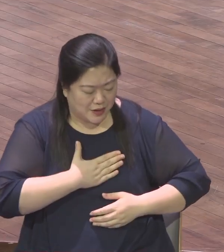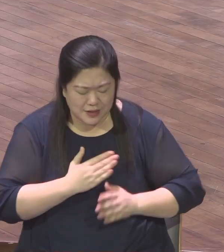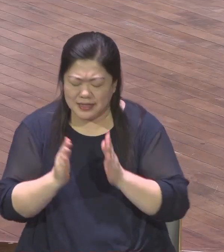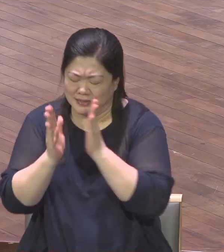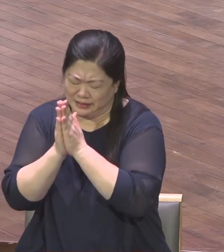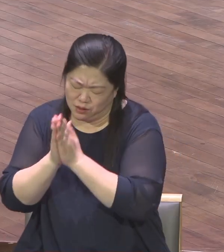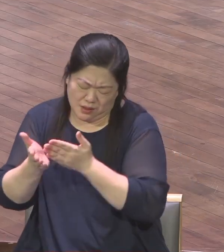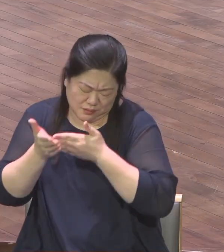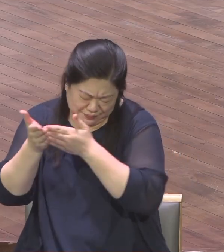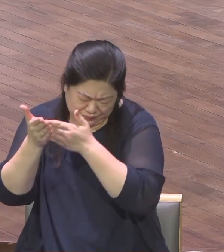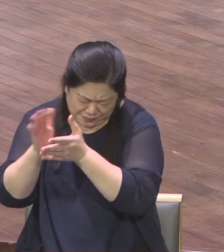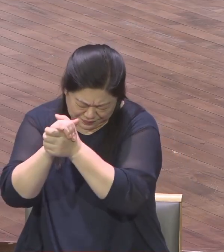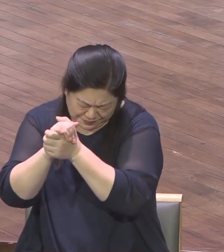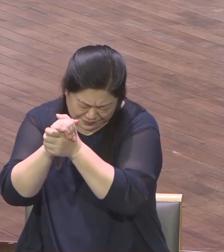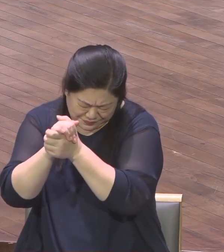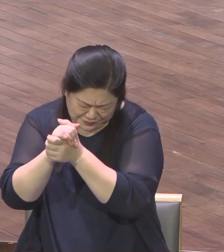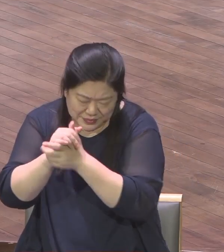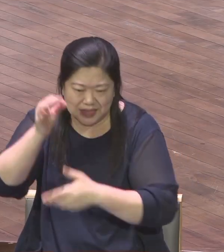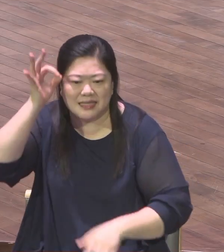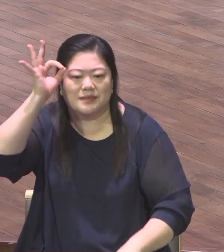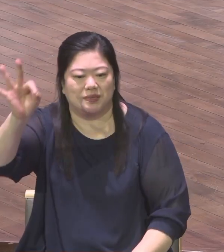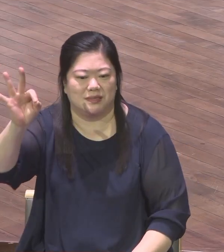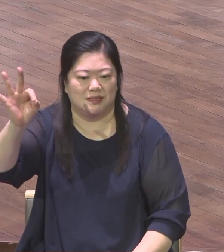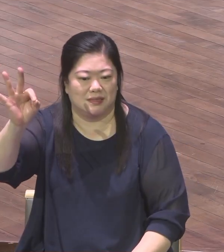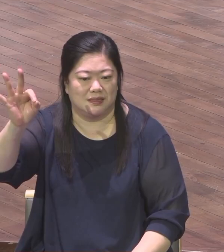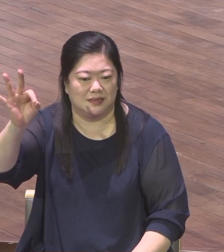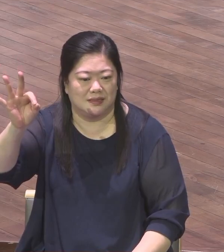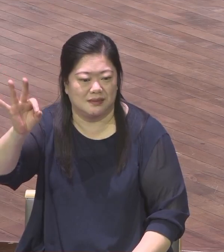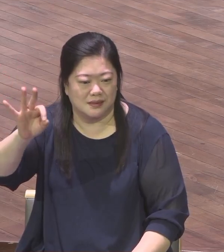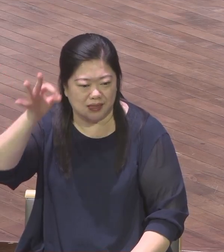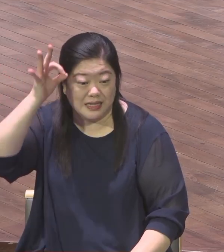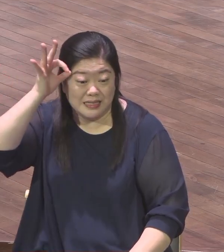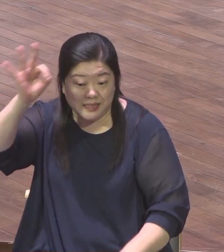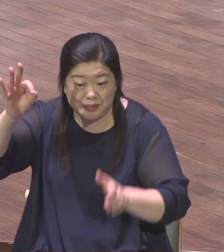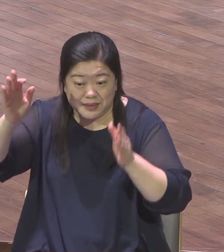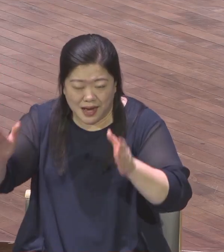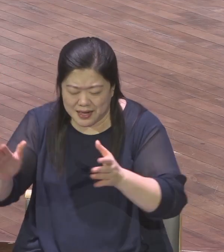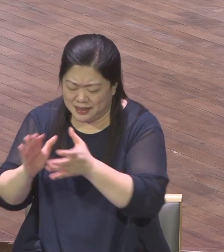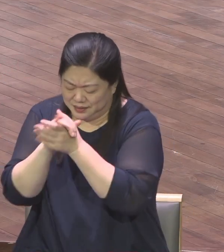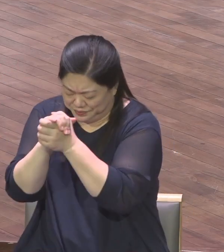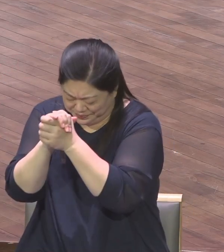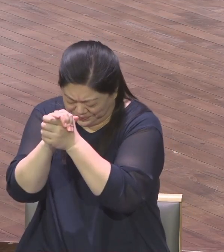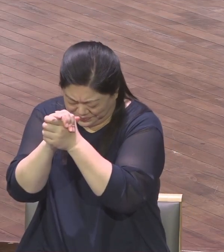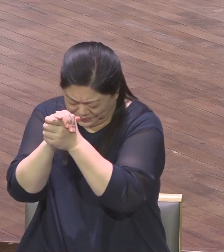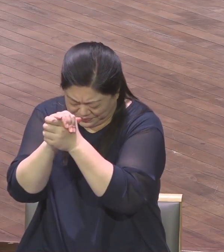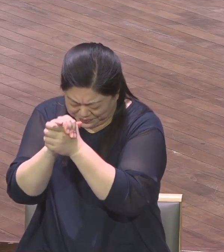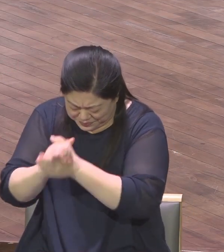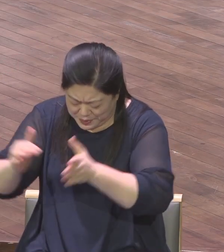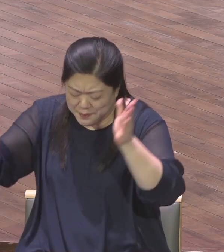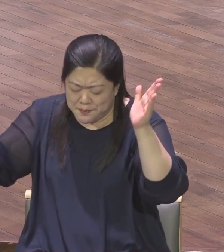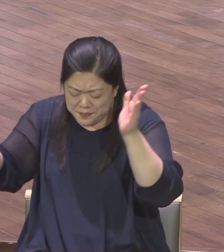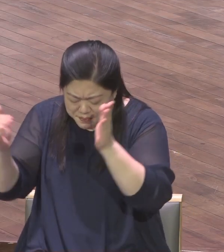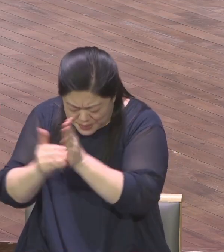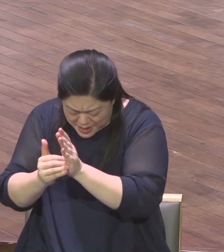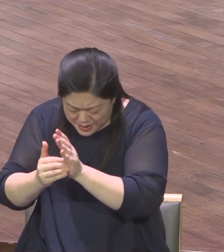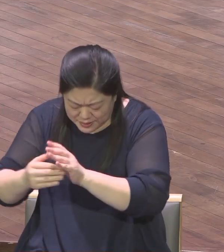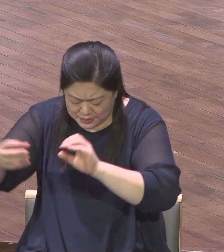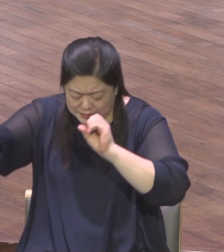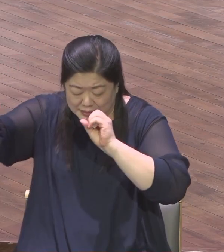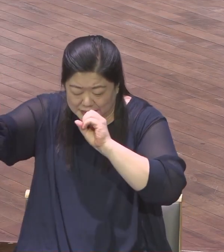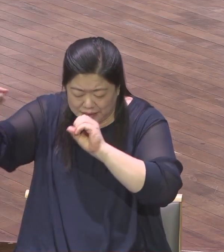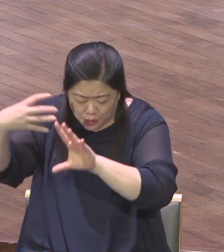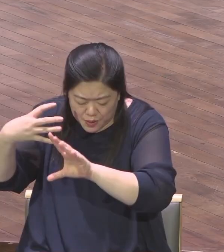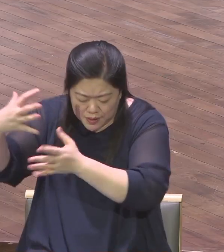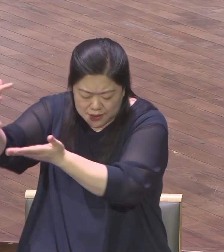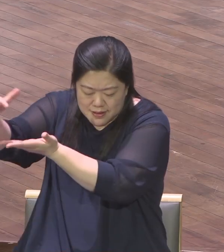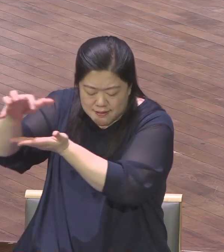유다 모든 남아있는 자들을 다 불러놓고 하나님 말씀을 전하는데 그 말씀이